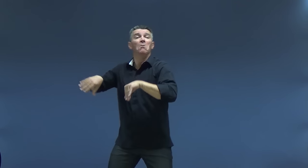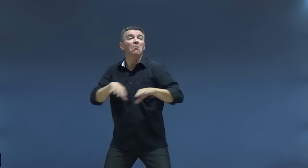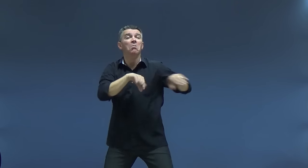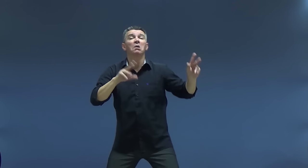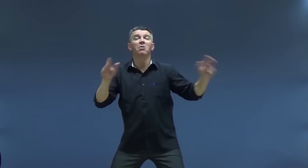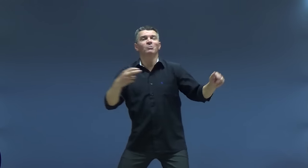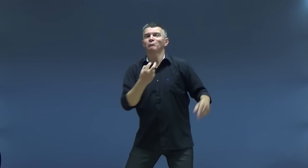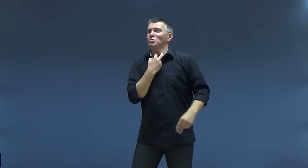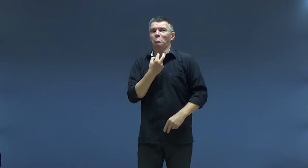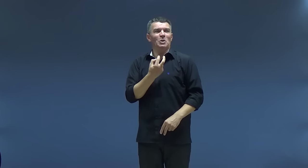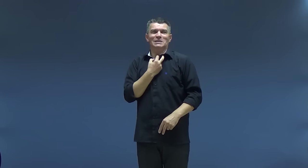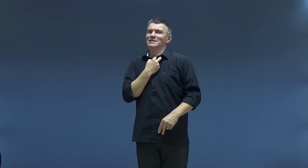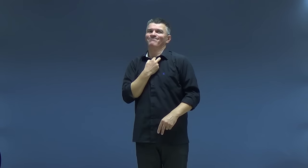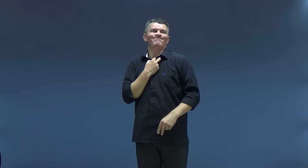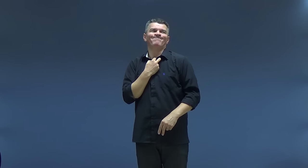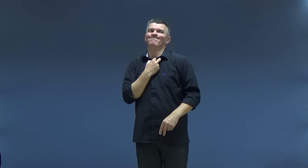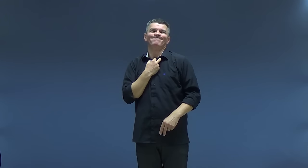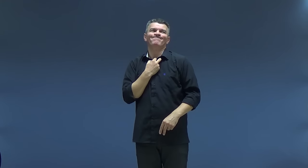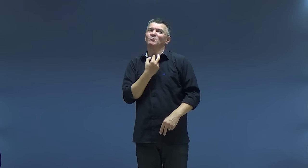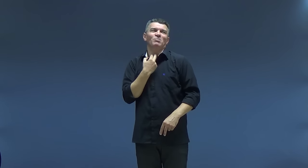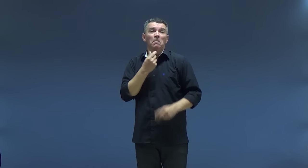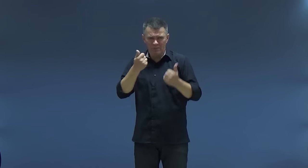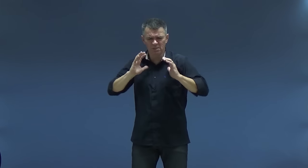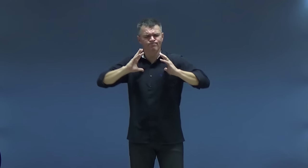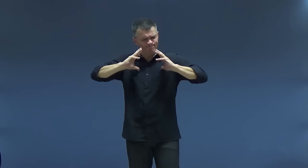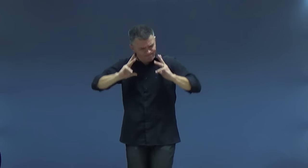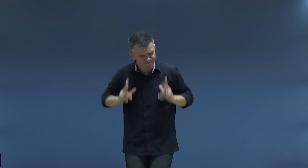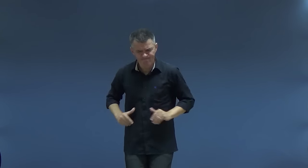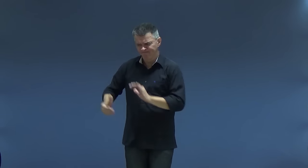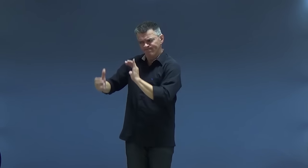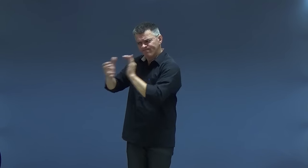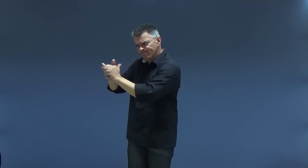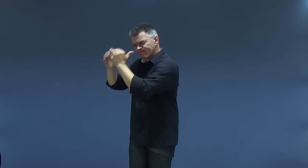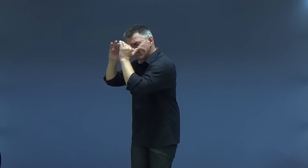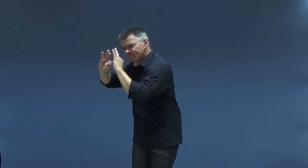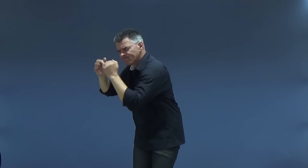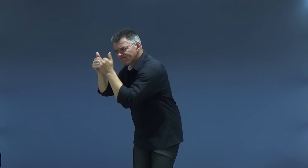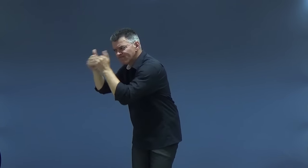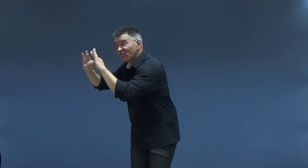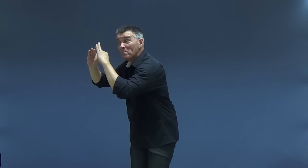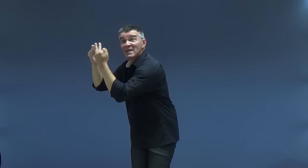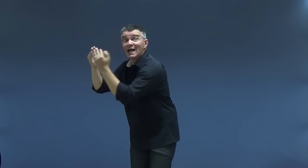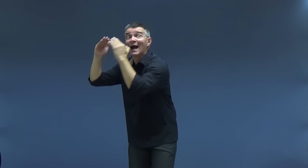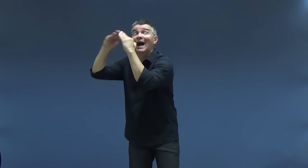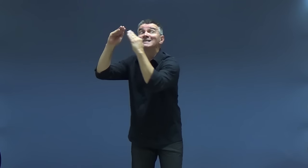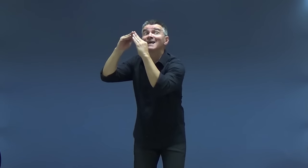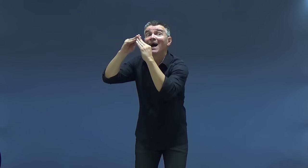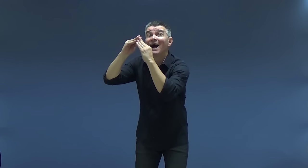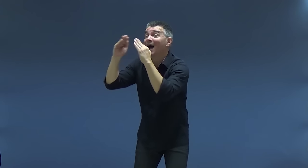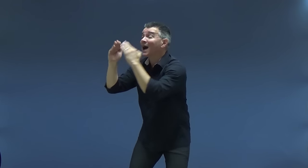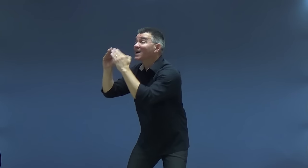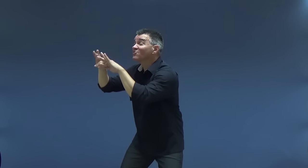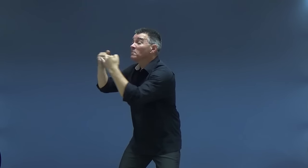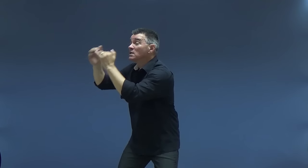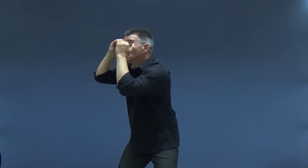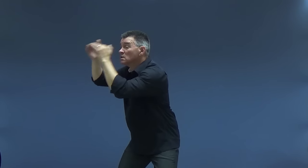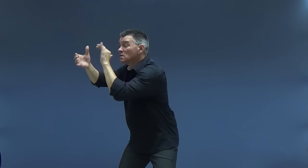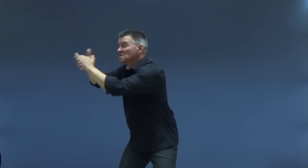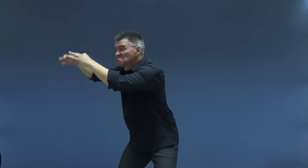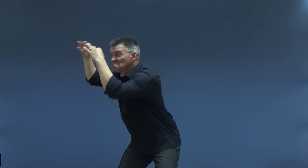Como que eu vou ajudar se eu já fiz a mesma coisa que ela? Então eu preciso estar limpo diante de Deus, né? Na minha casa, minha